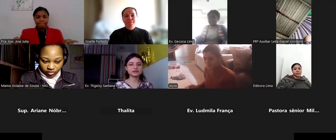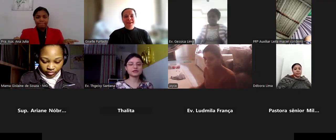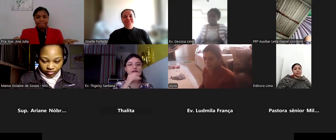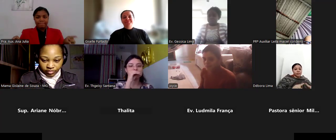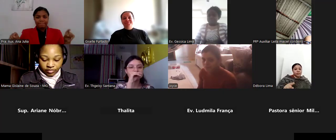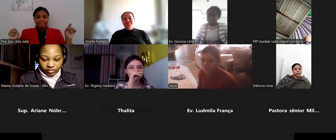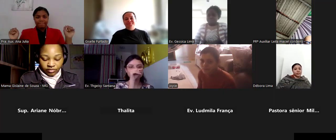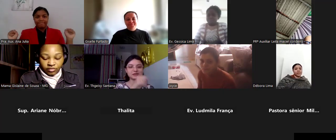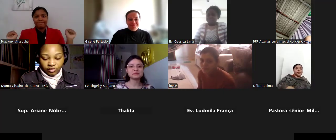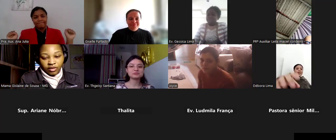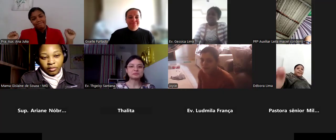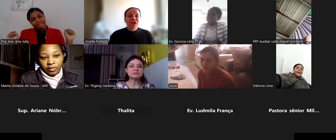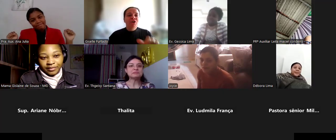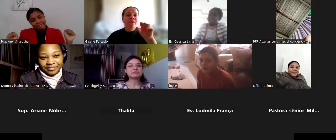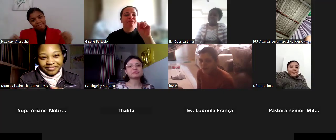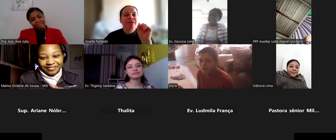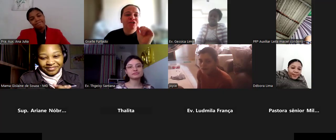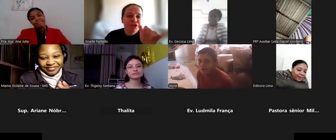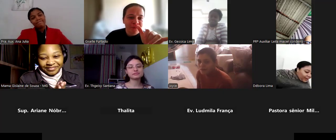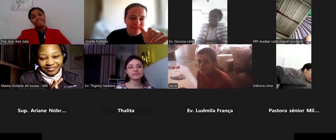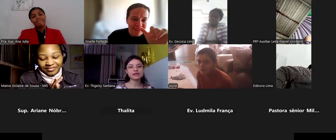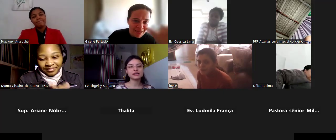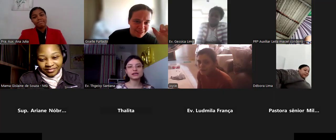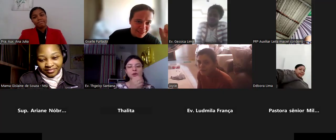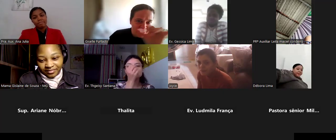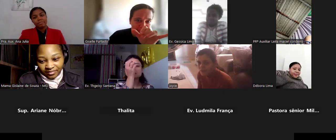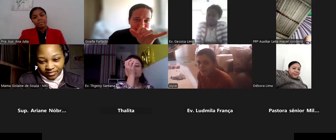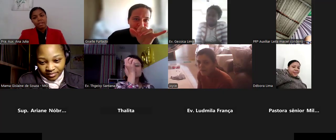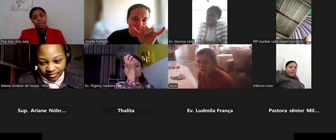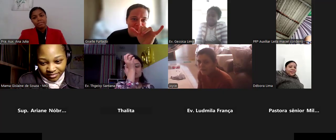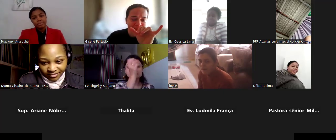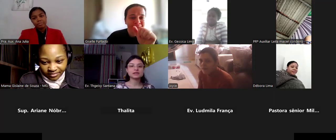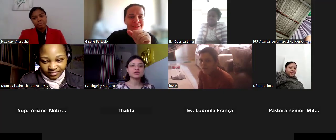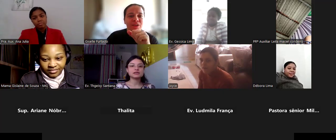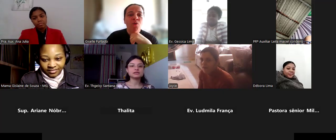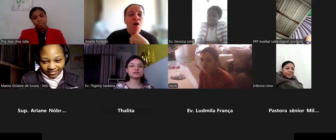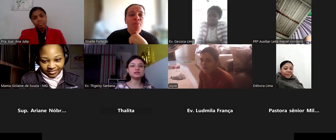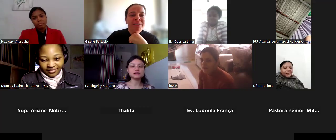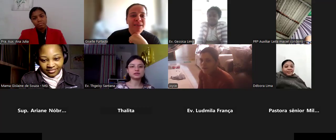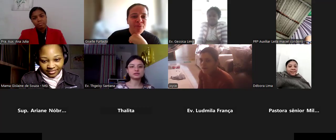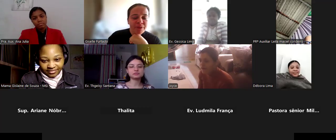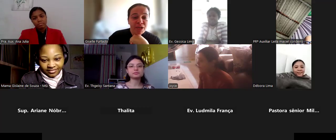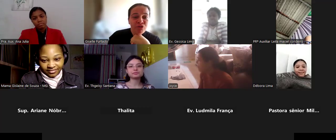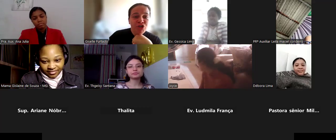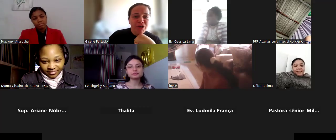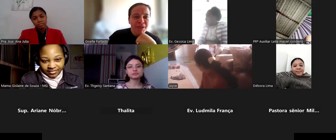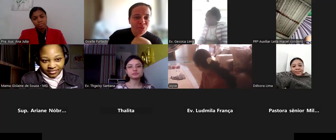Amém? Então, não é feio a gente fazer sinais em libras assim, tá? Assim, ou... Por exemplo, eu te amo